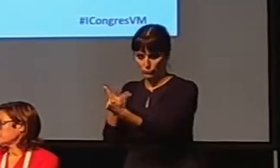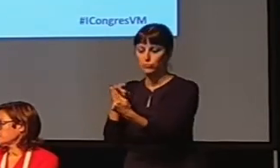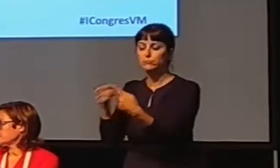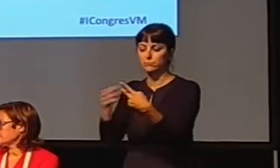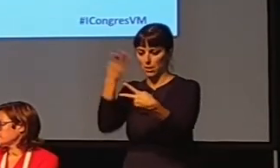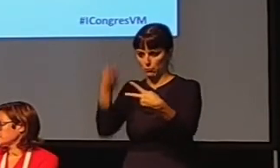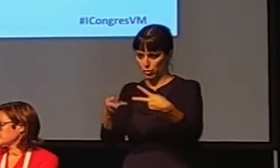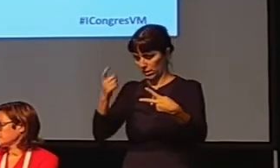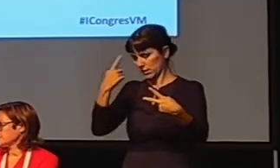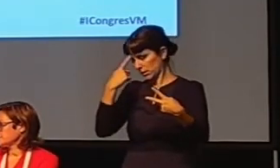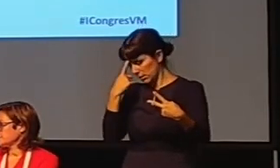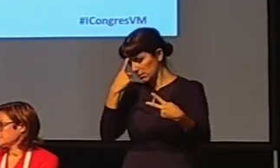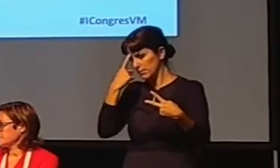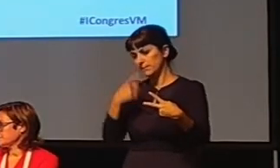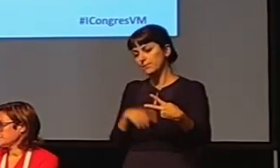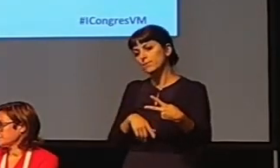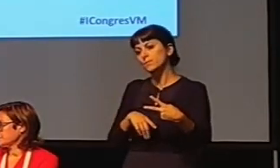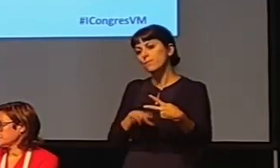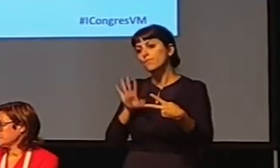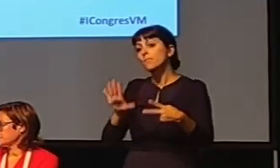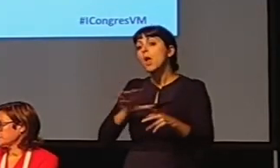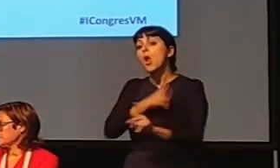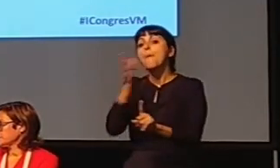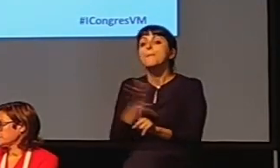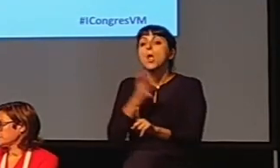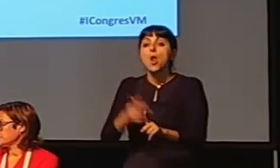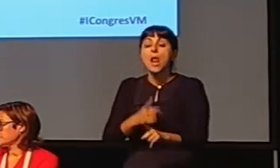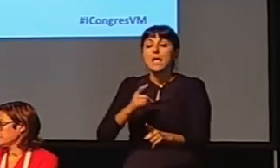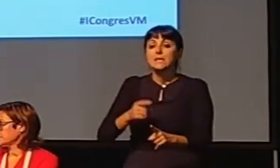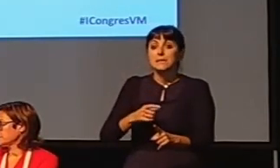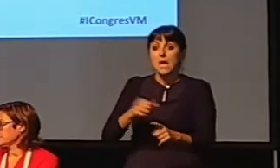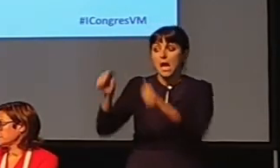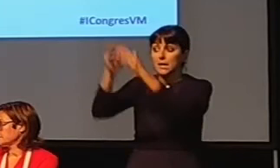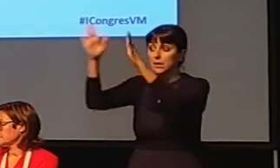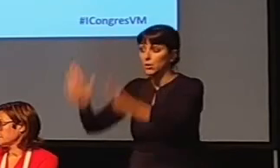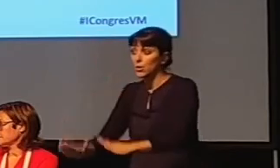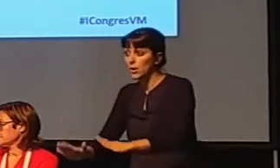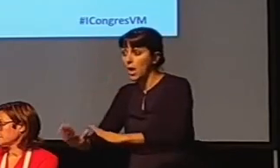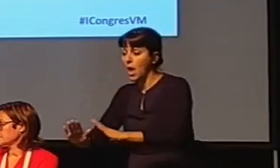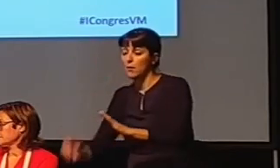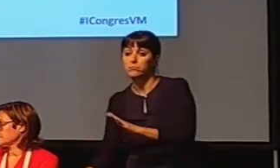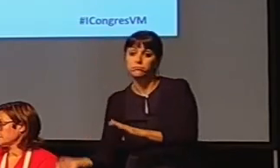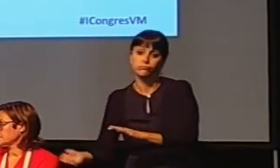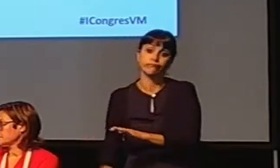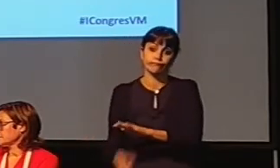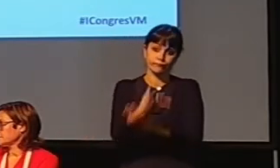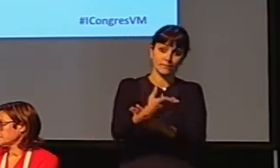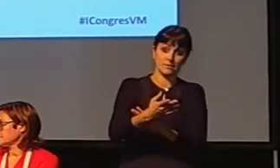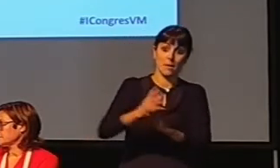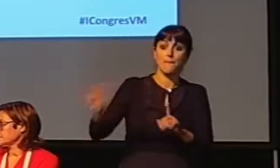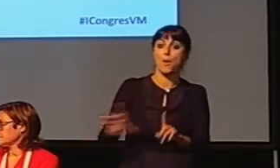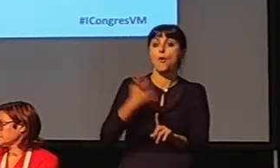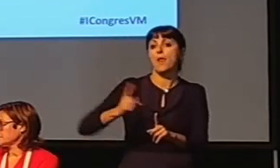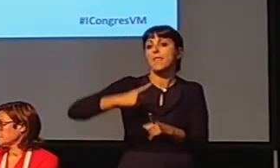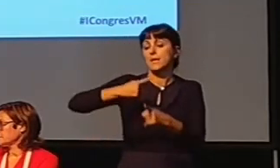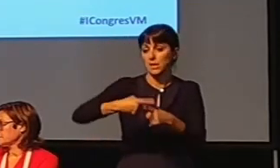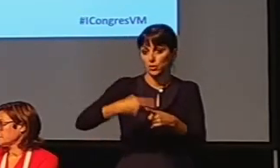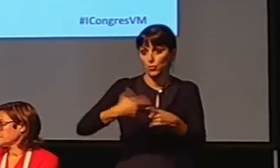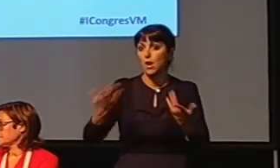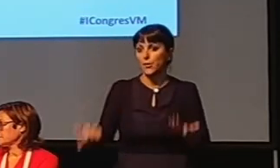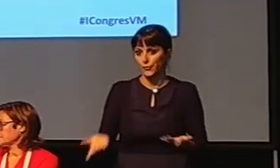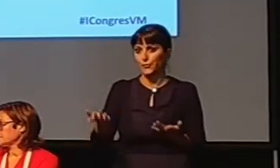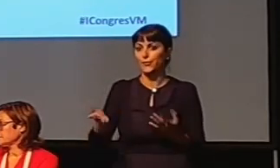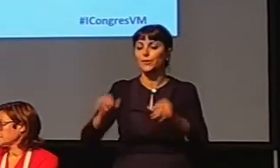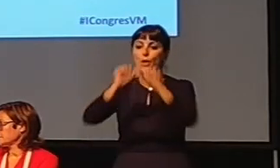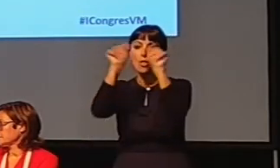precisament la violència institucional que produeix la violència sexual està en els documents que nosaltres hem estat elaborant,